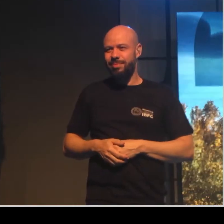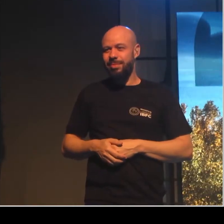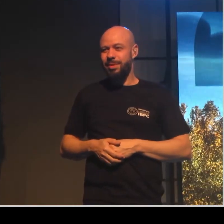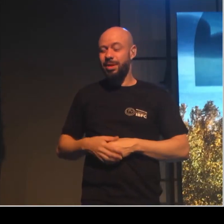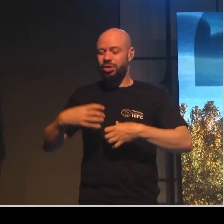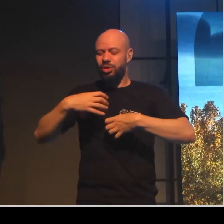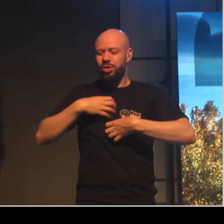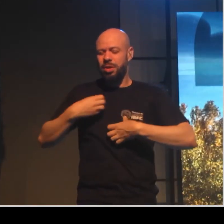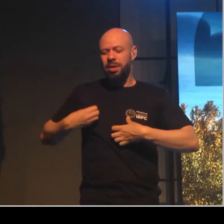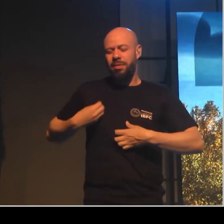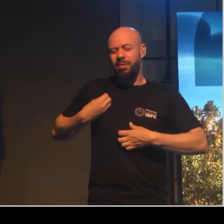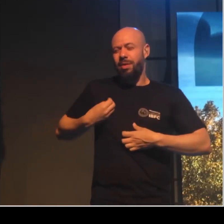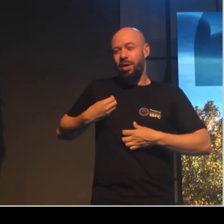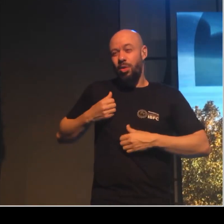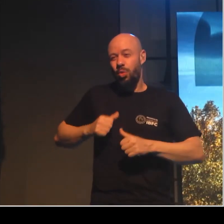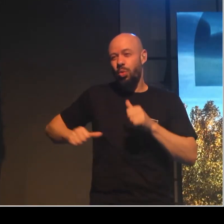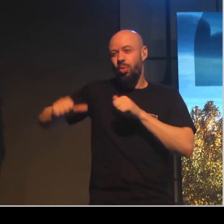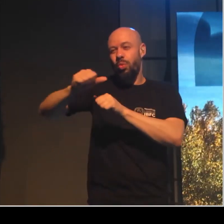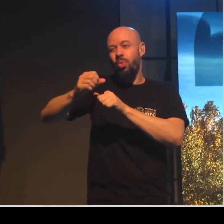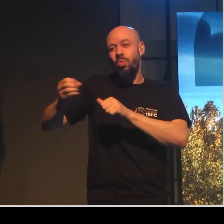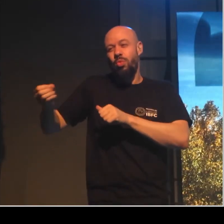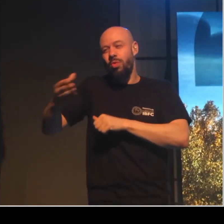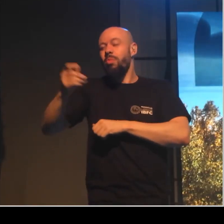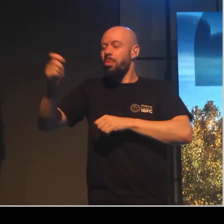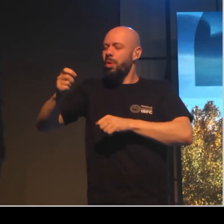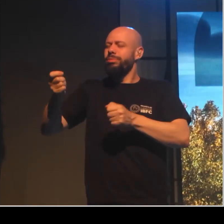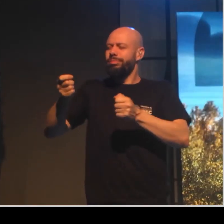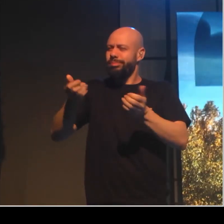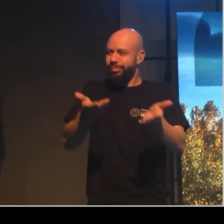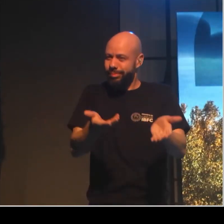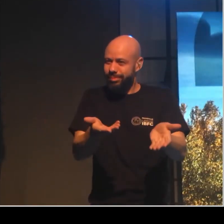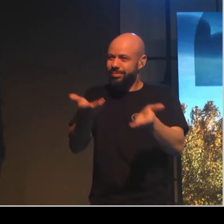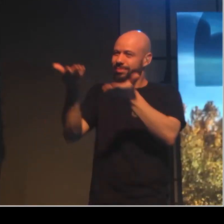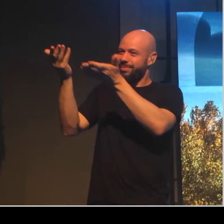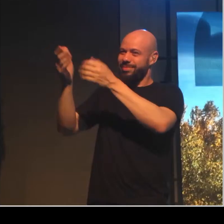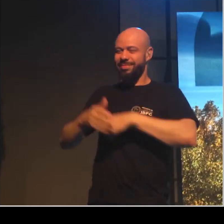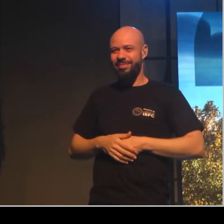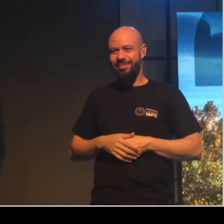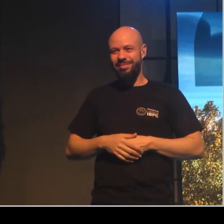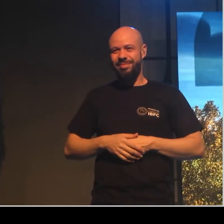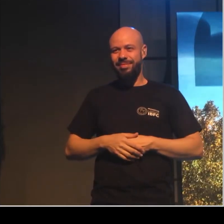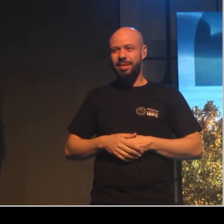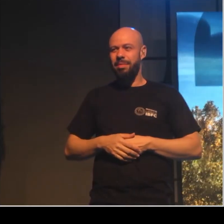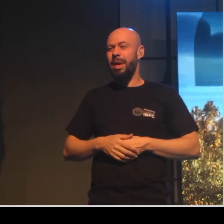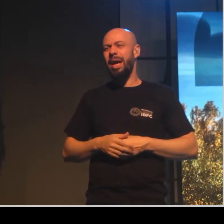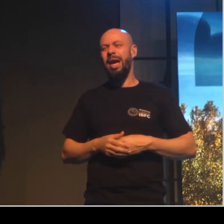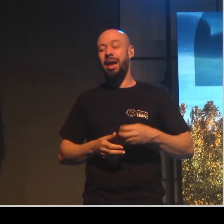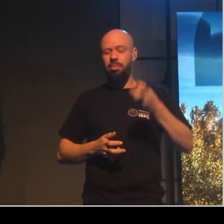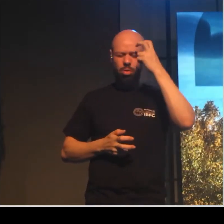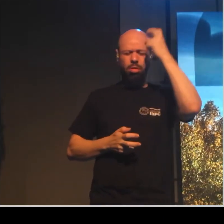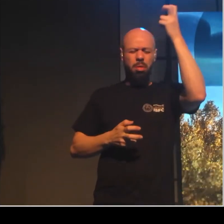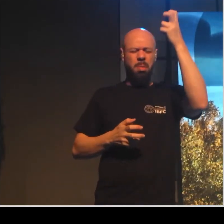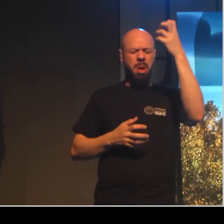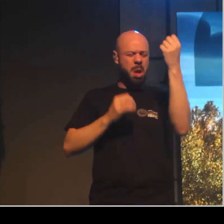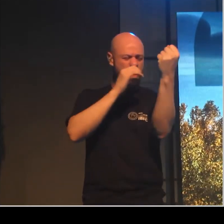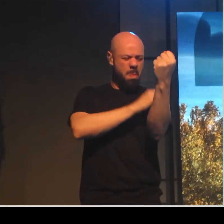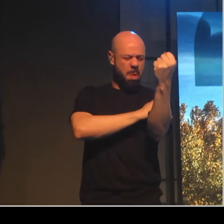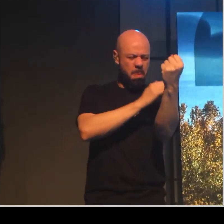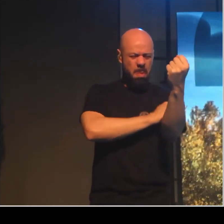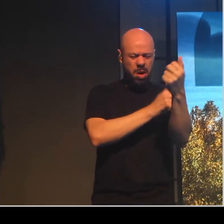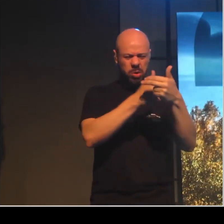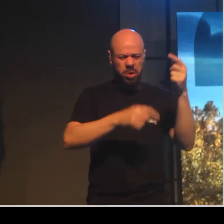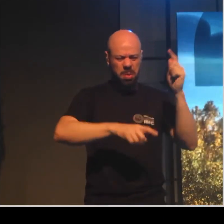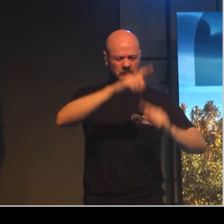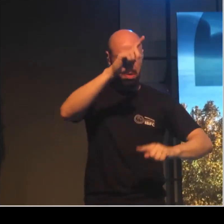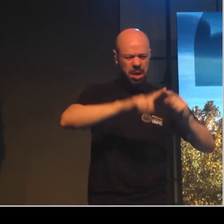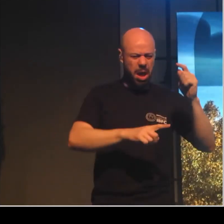Que talvez você precise ser sábio. Porque você tem tentado segurar as coisas com as mãos, com seus recursos, com seus